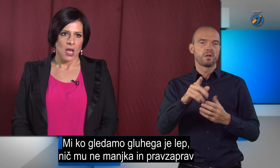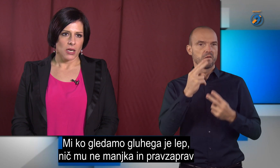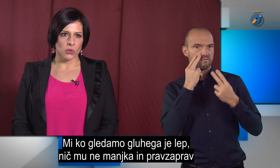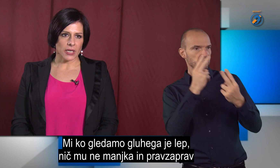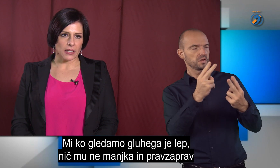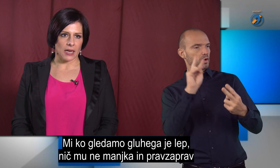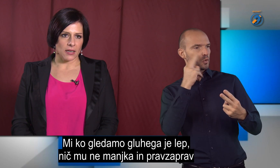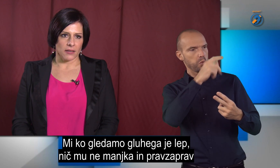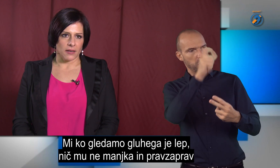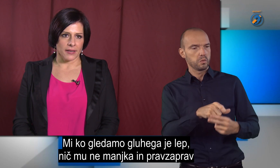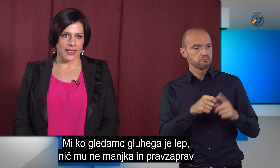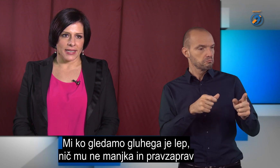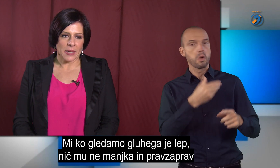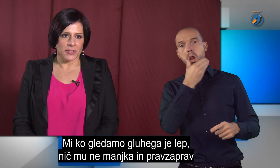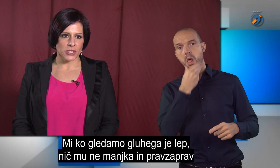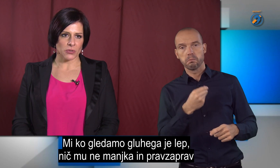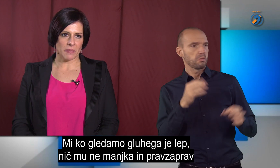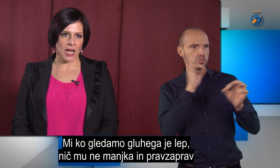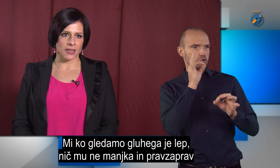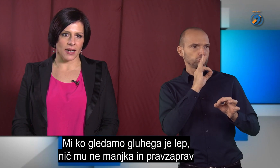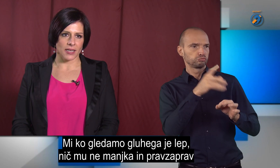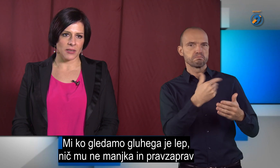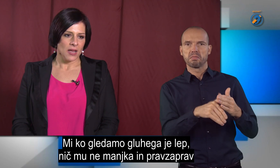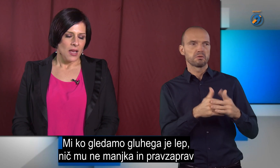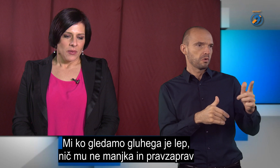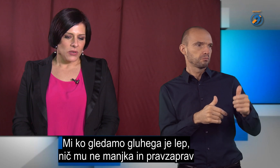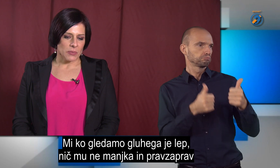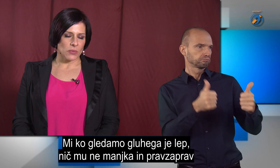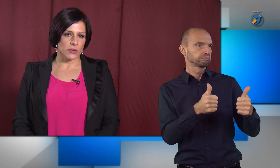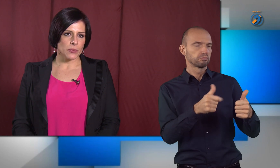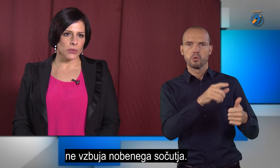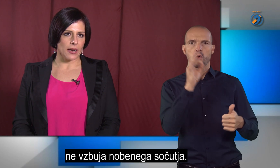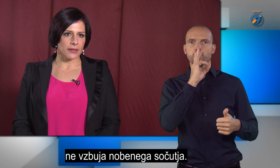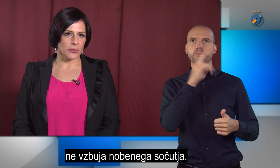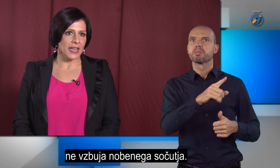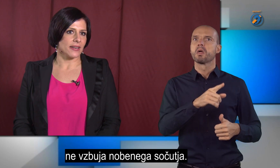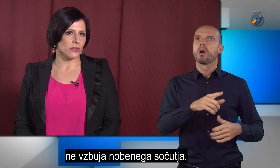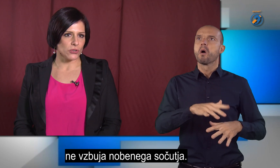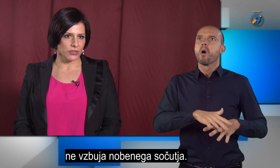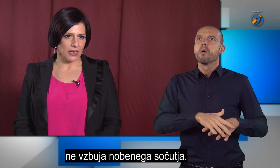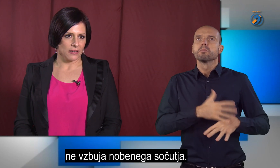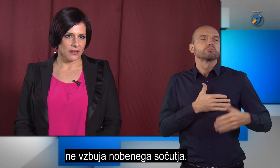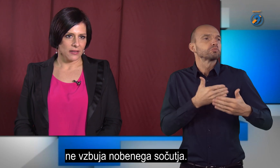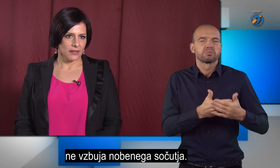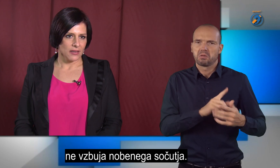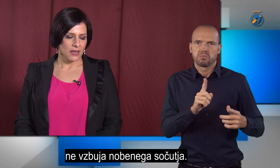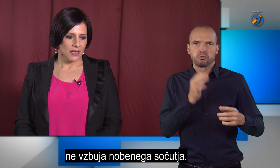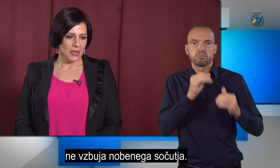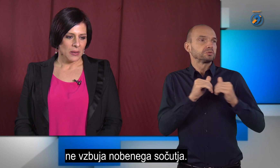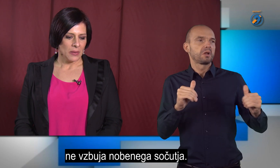gledamo gluhega, je lep, nič mu ne manjka in pravzaprav ne vzbuja nobenega sočutja.